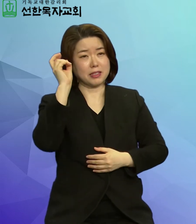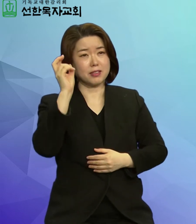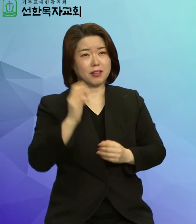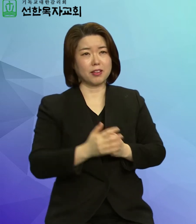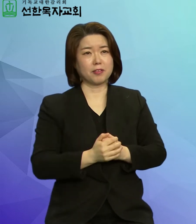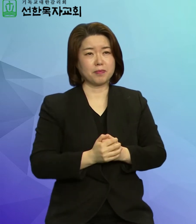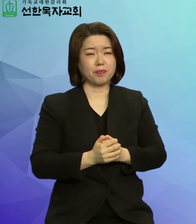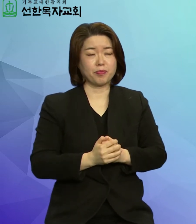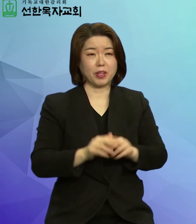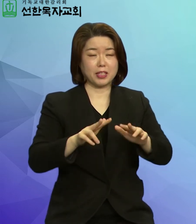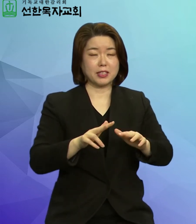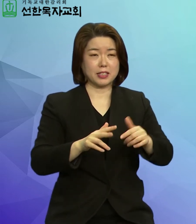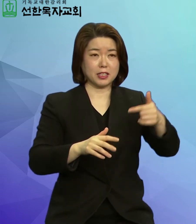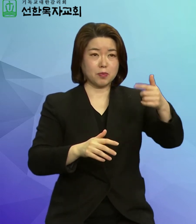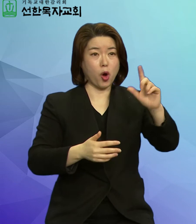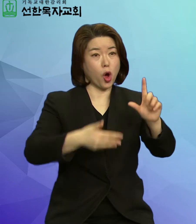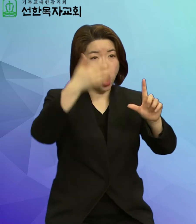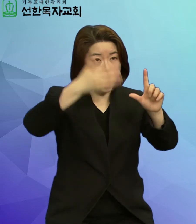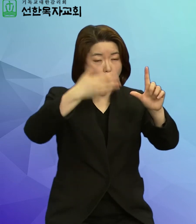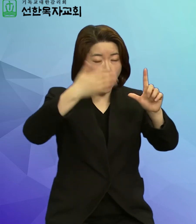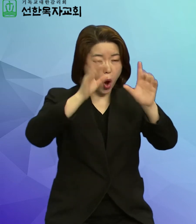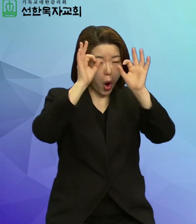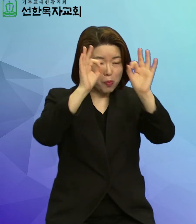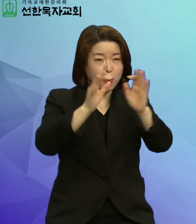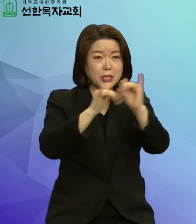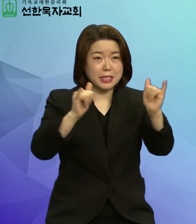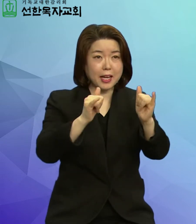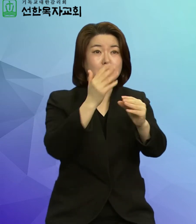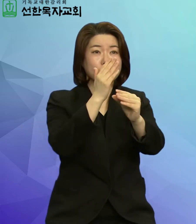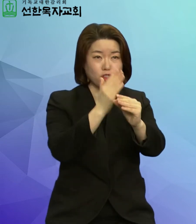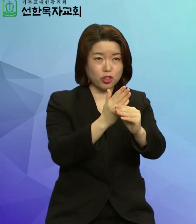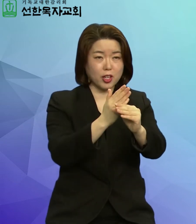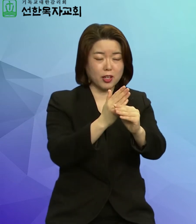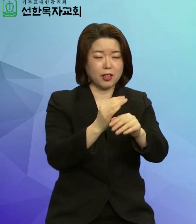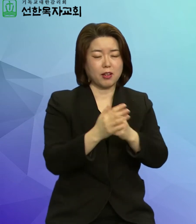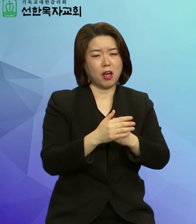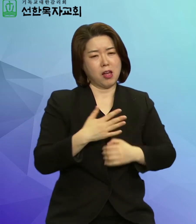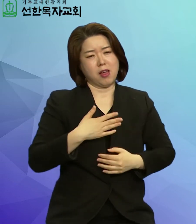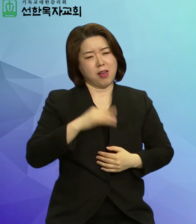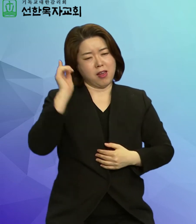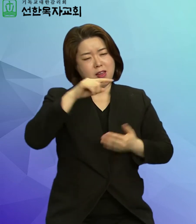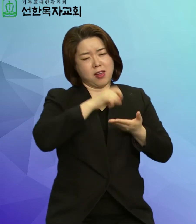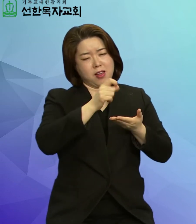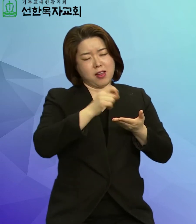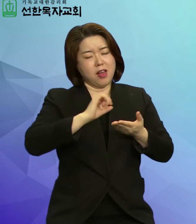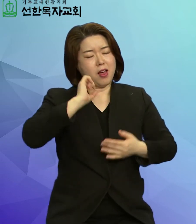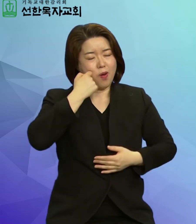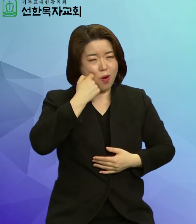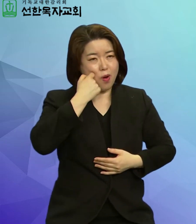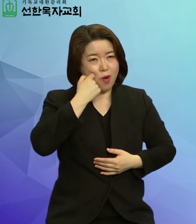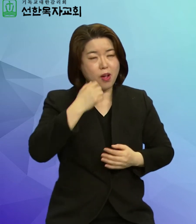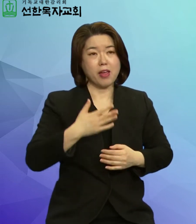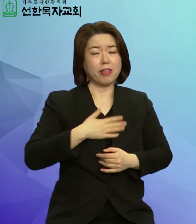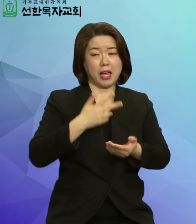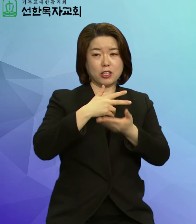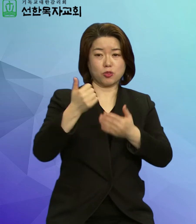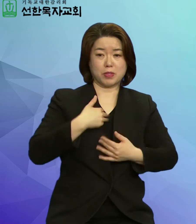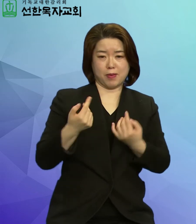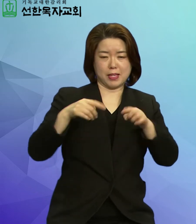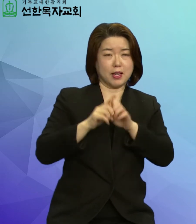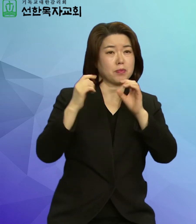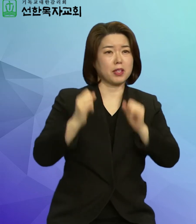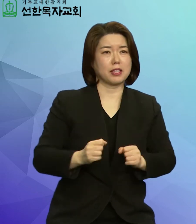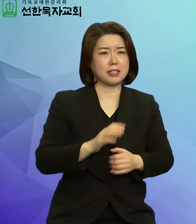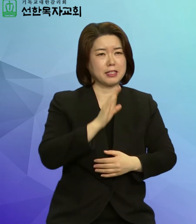겁니다. 지금 이렇게 온라인 생방송으로 보시는 분들 중에도 나는 일기 쓰는 거 너무 힘들어.